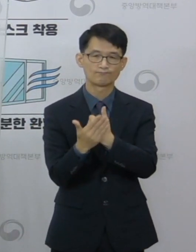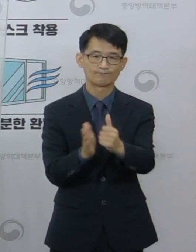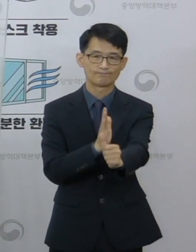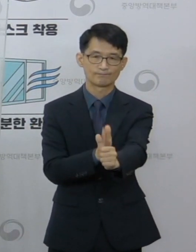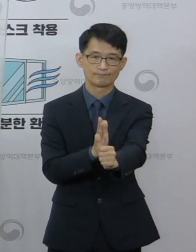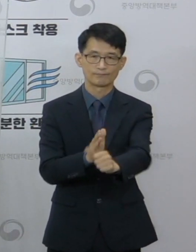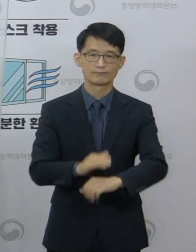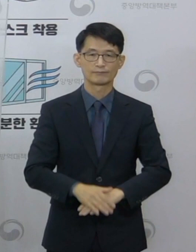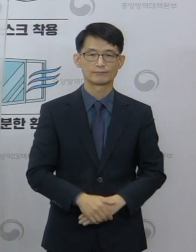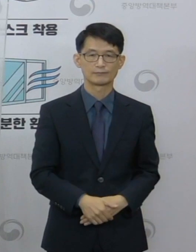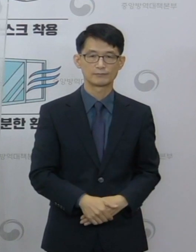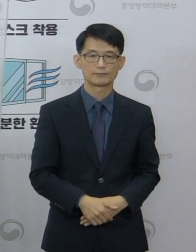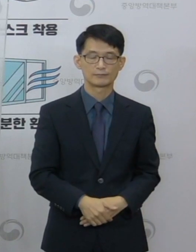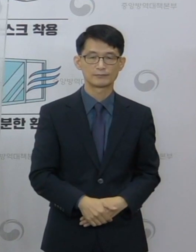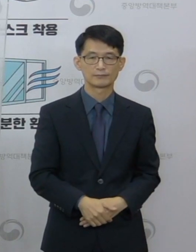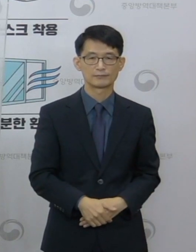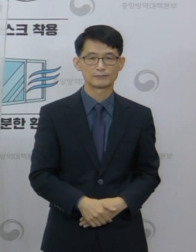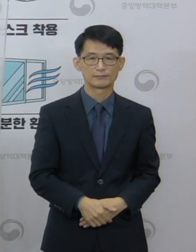올립니다